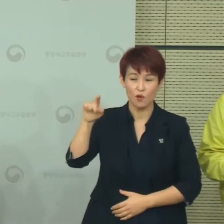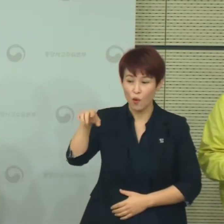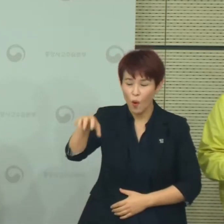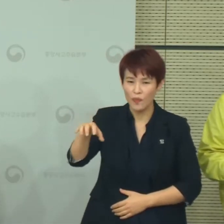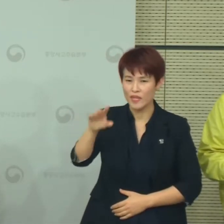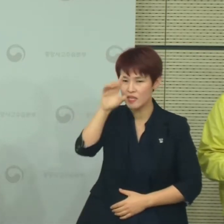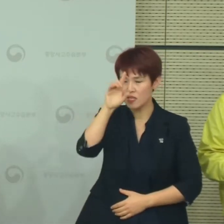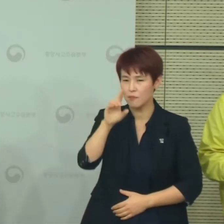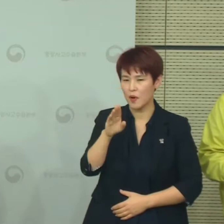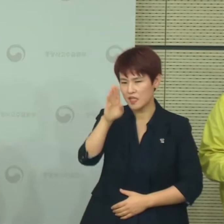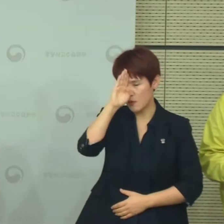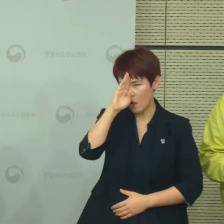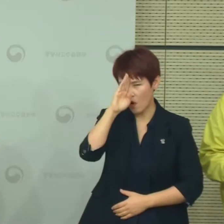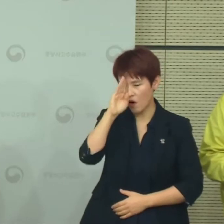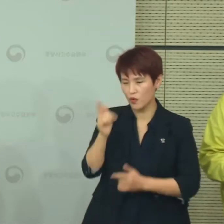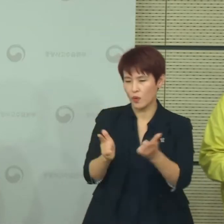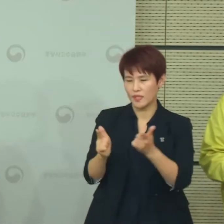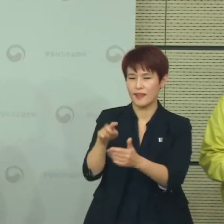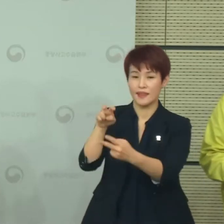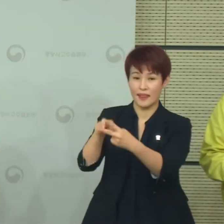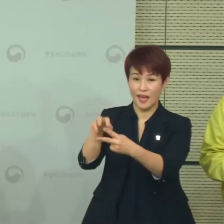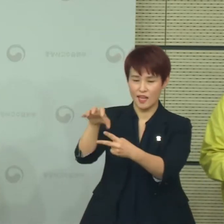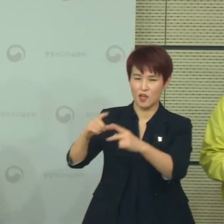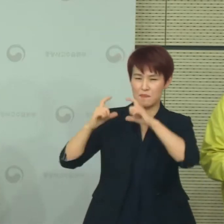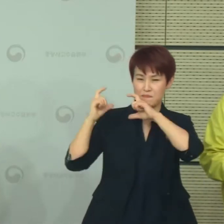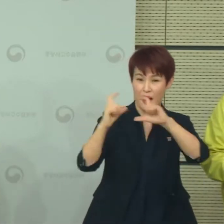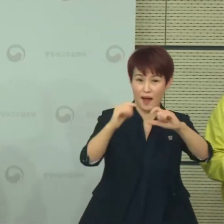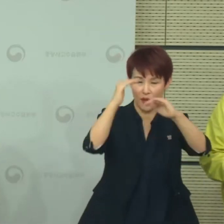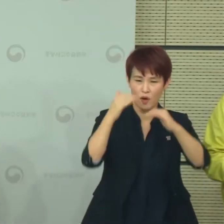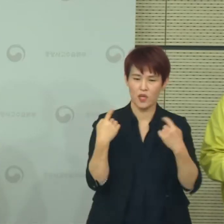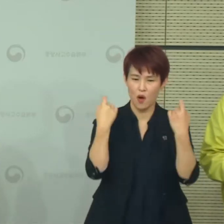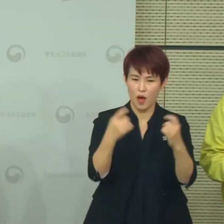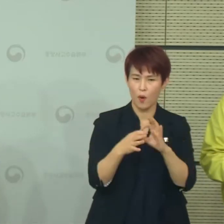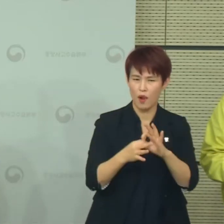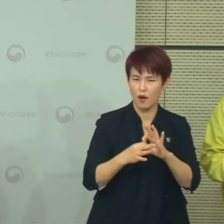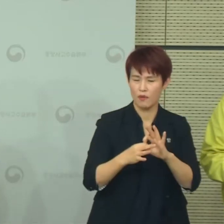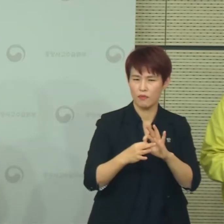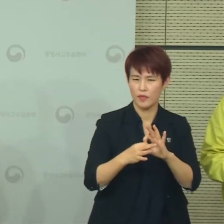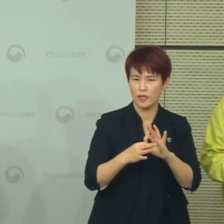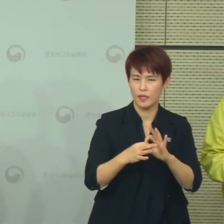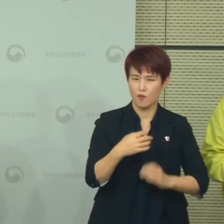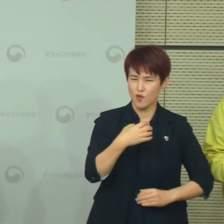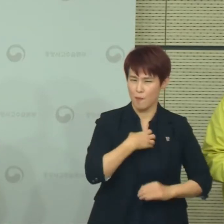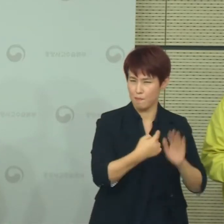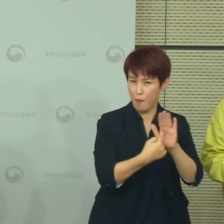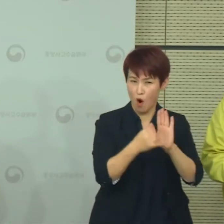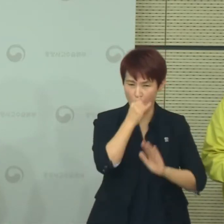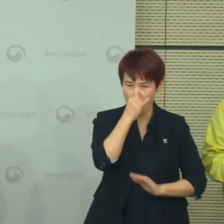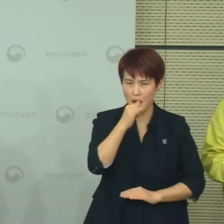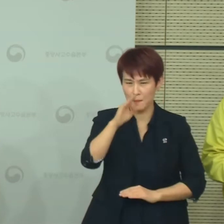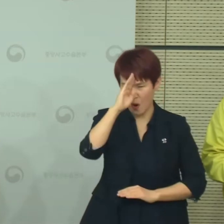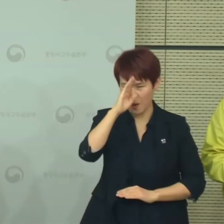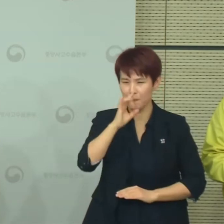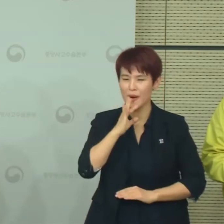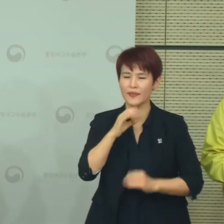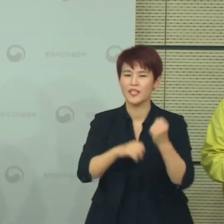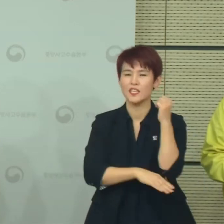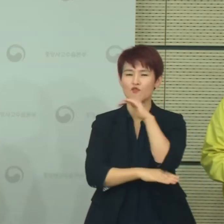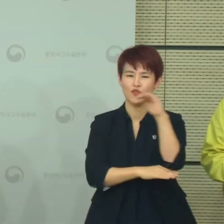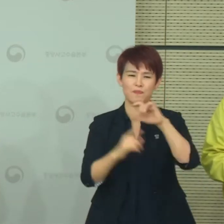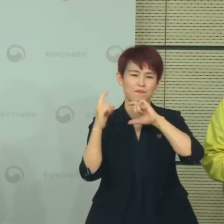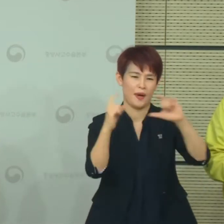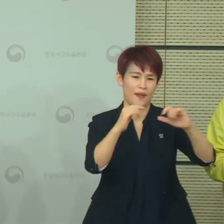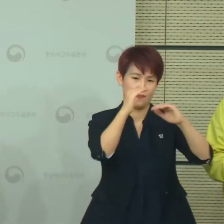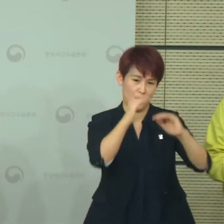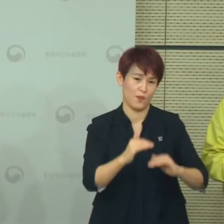질병통제본부에서 질병통제센터에서 발령하는 여행에 대한 경보는 질병의 위험만을 기준으로 해서 발령을